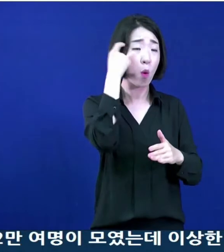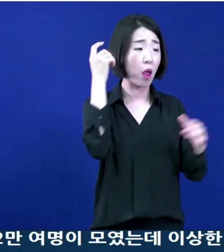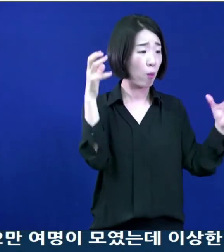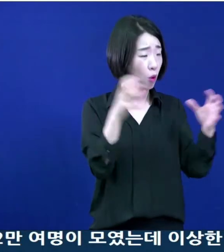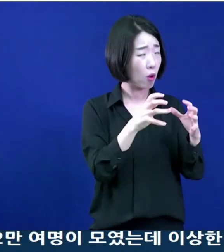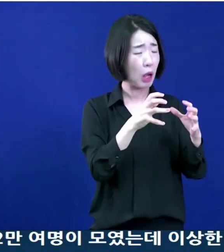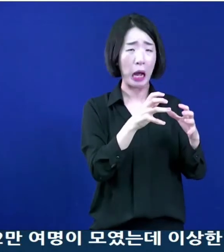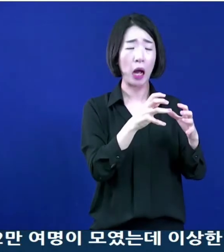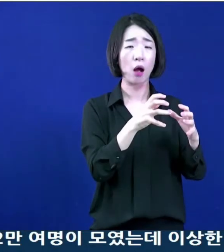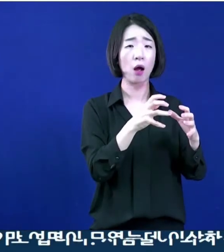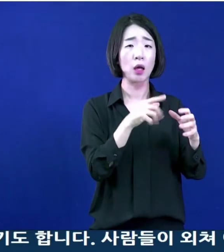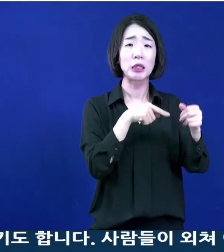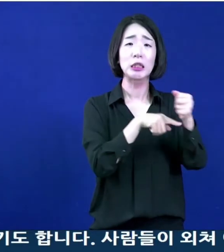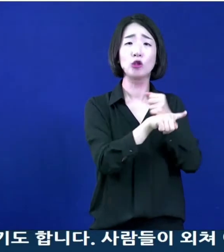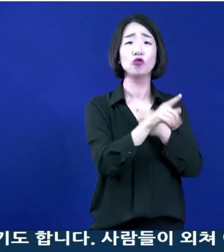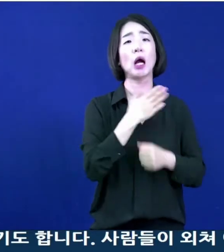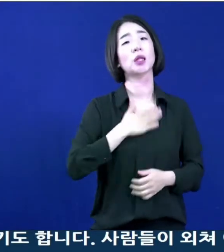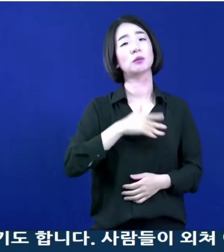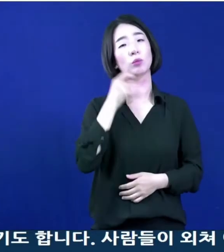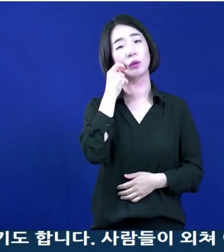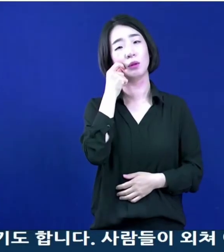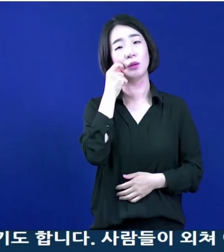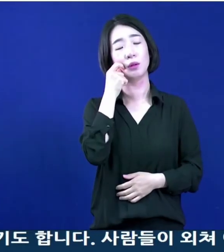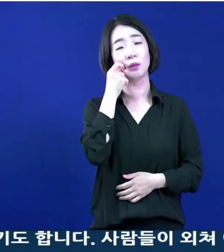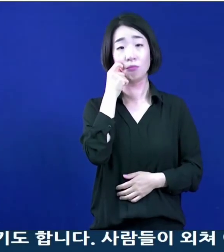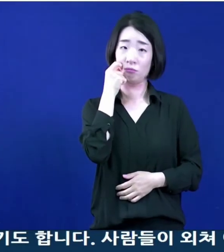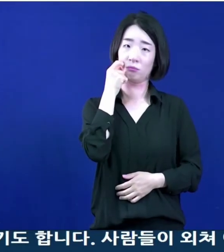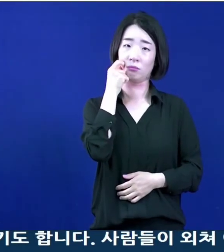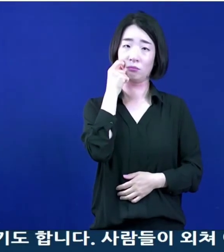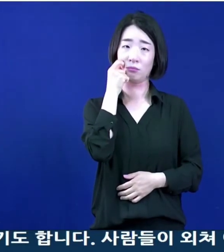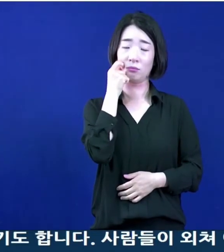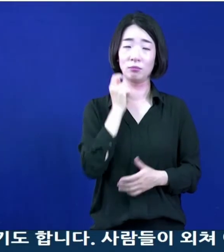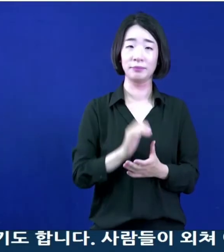못하더라. 이게 사필귀정이야, 그죠?